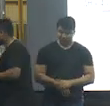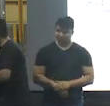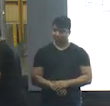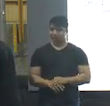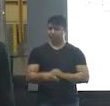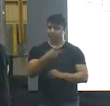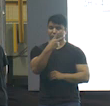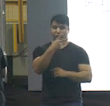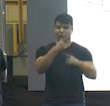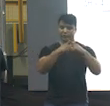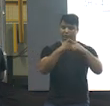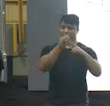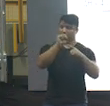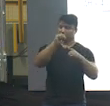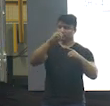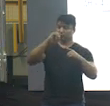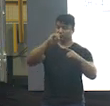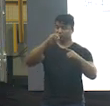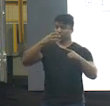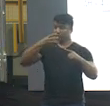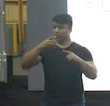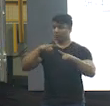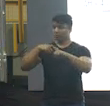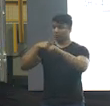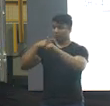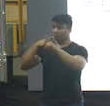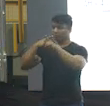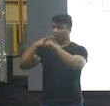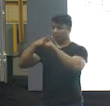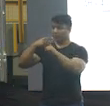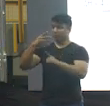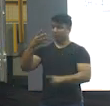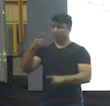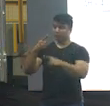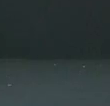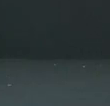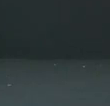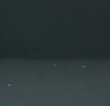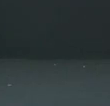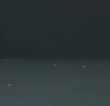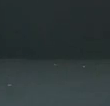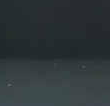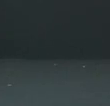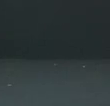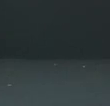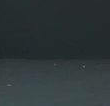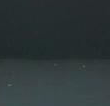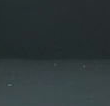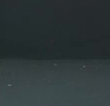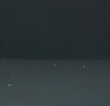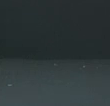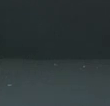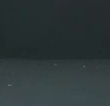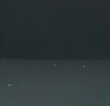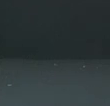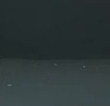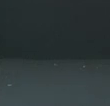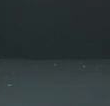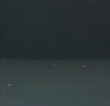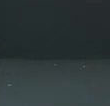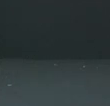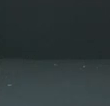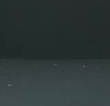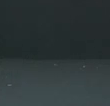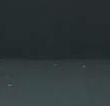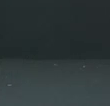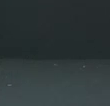mais 4 vezes menos 463. Por que agora eu coloquei o sinal de menos? É produto, né? E no produto